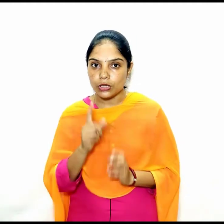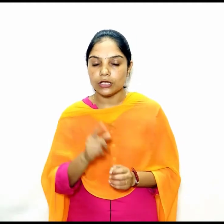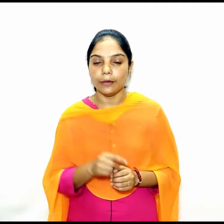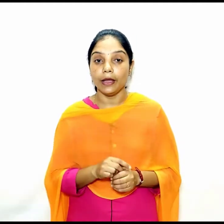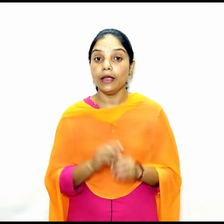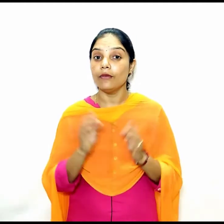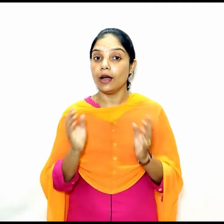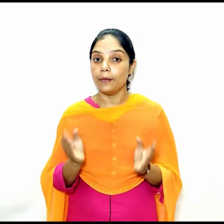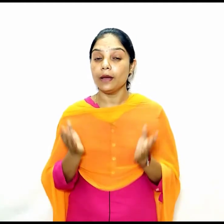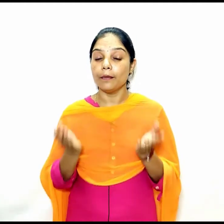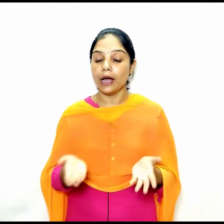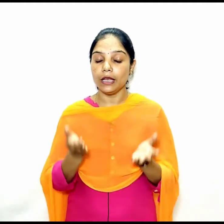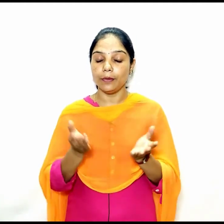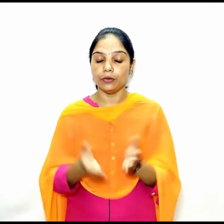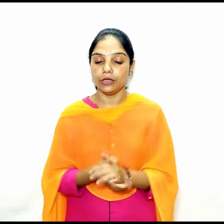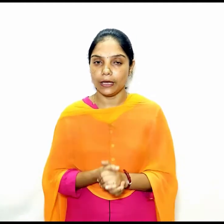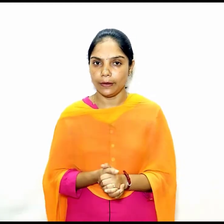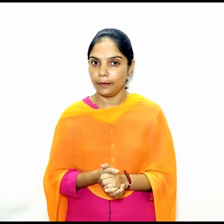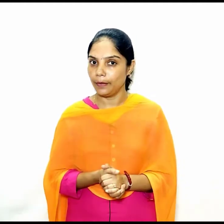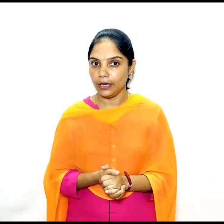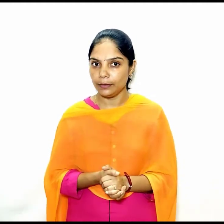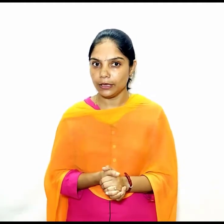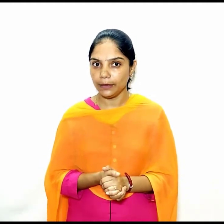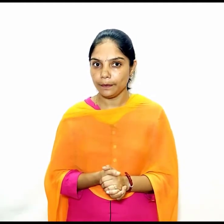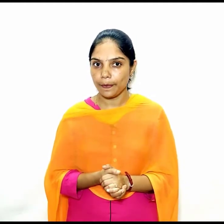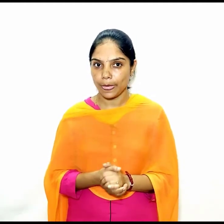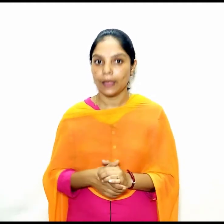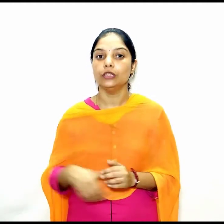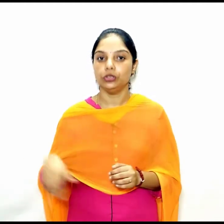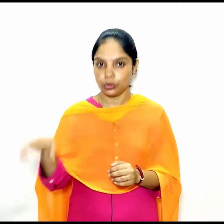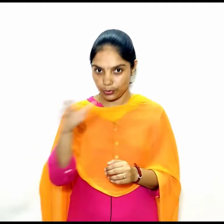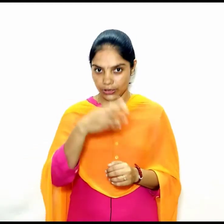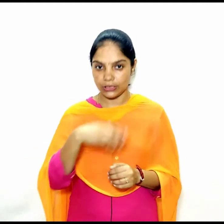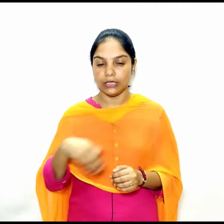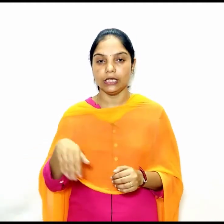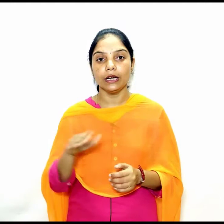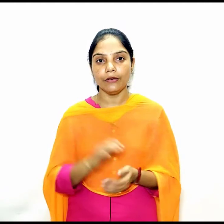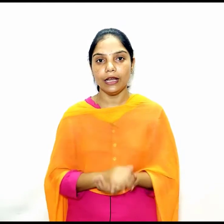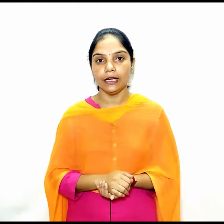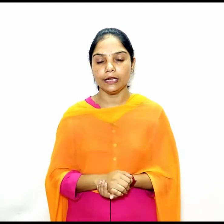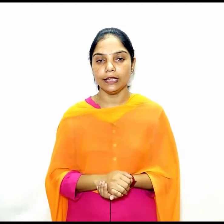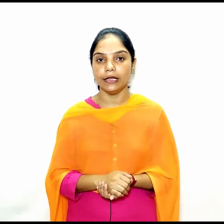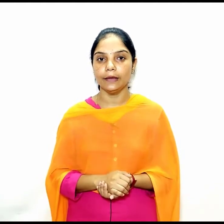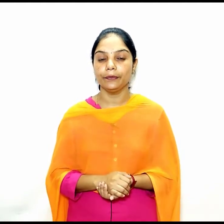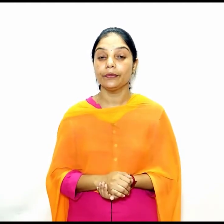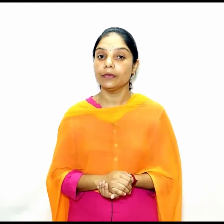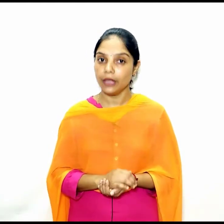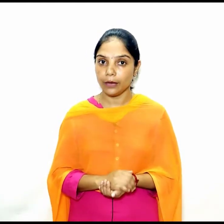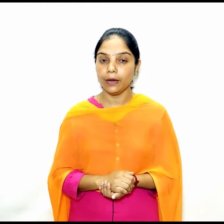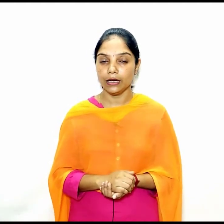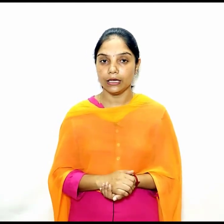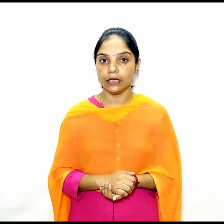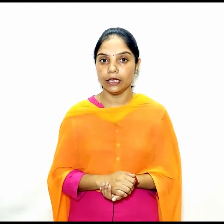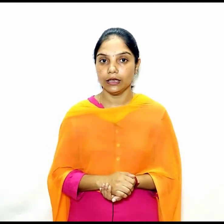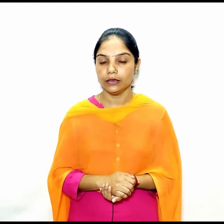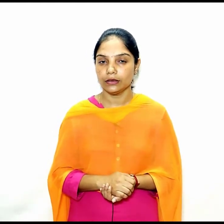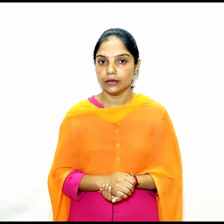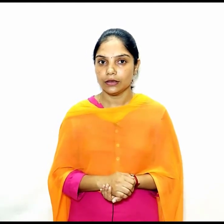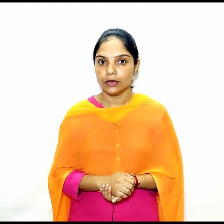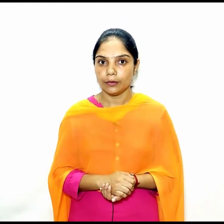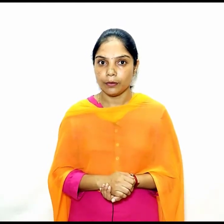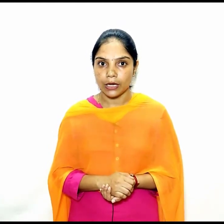लेकिन उसी समय वहां पर माली पहुंच गया। माली मतलब जो बगीचे की रखवाली करते हैं, देखभाल करते